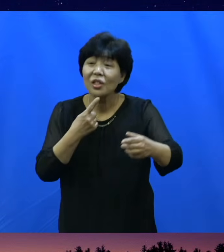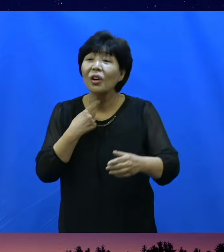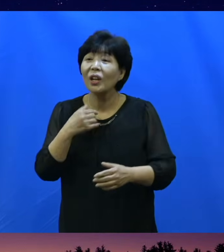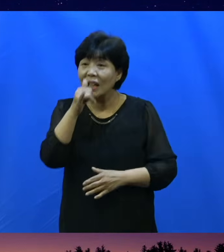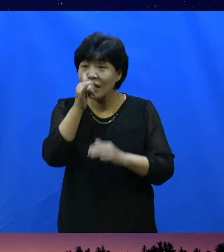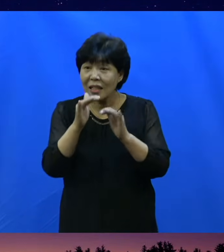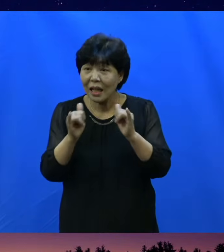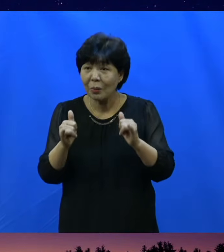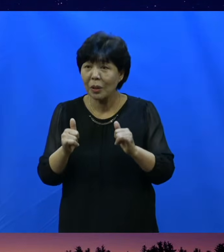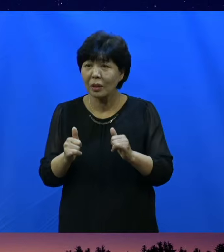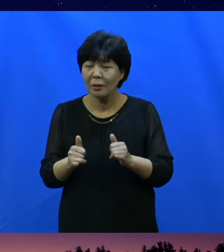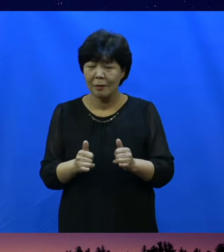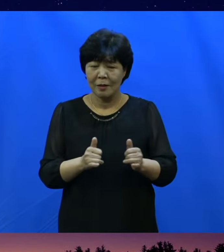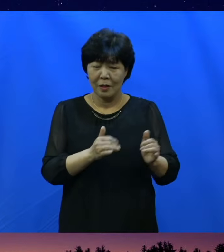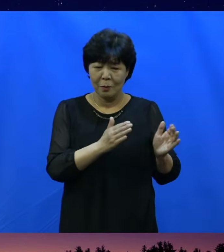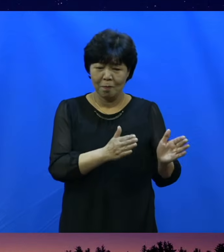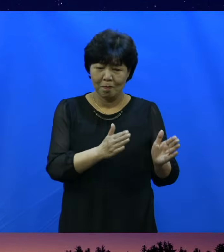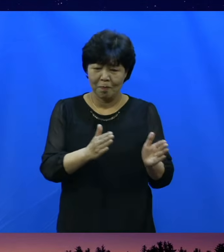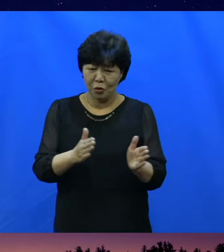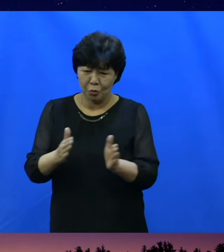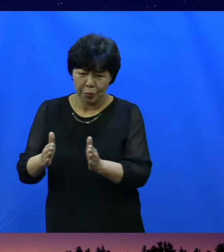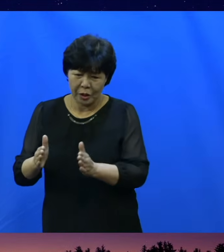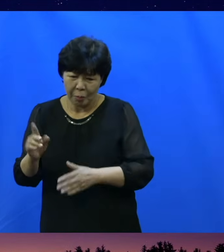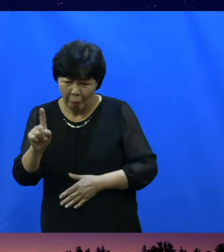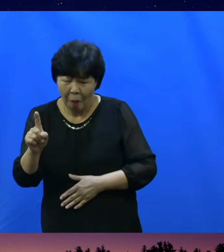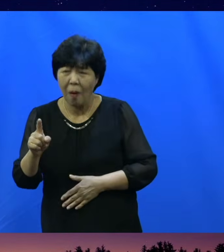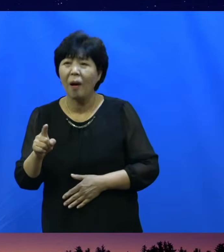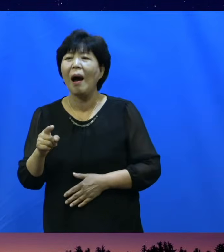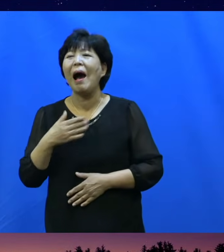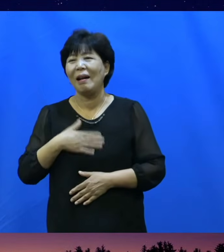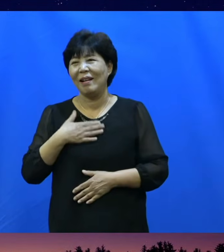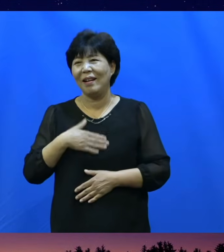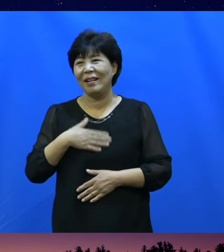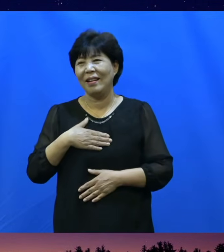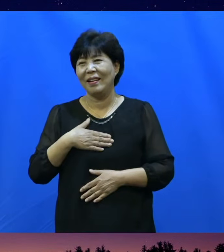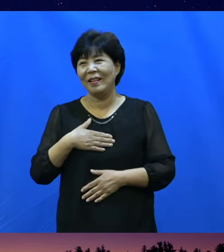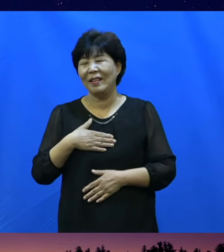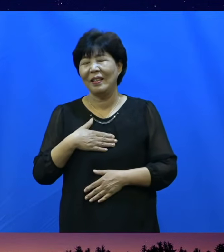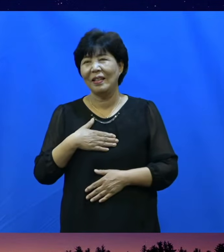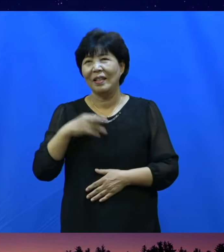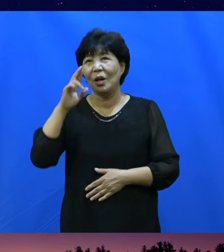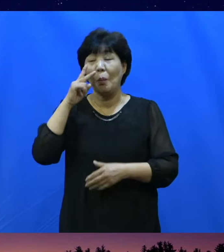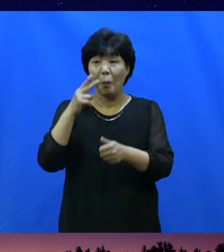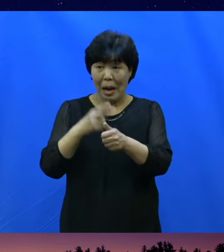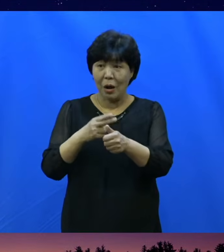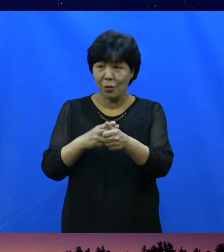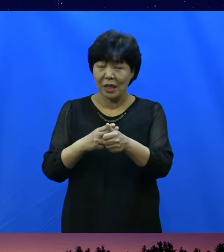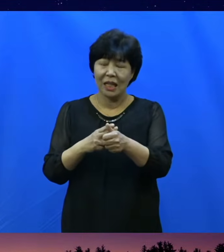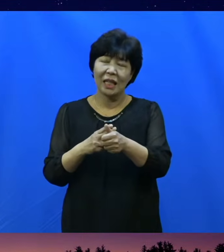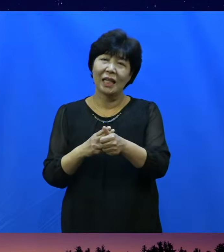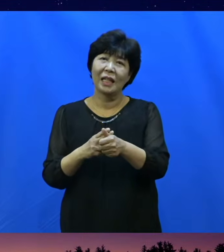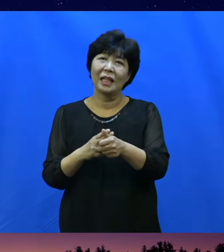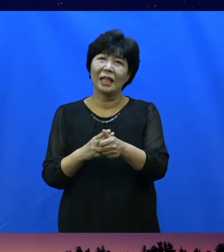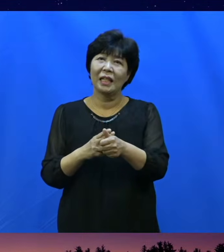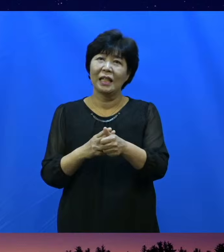우리가 대비해야 될 것인가를 알아요. 그러니까 바울은 지금 그 영적 전쟁을 바로 이해하고, 그리고 이